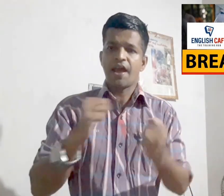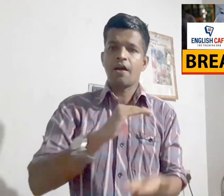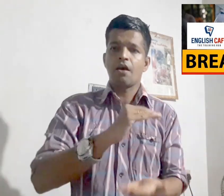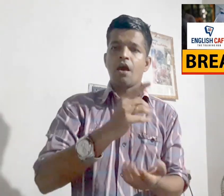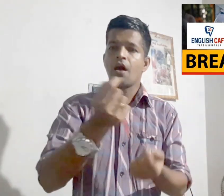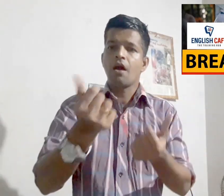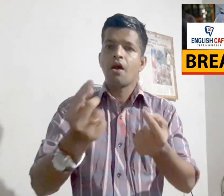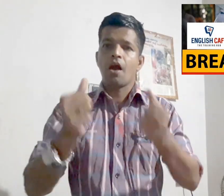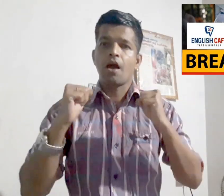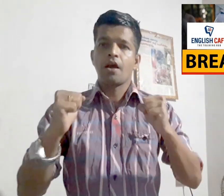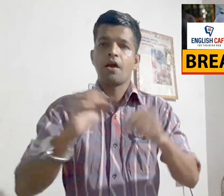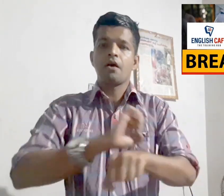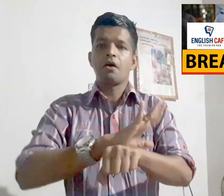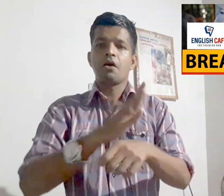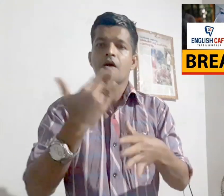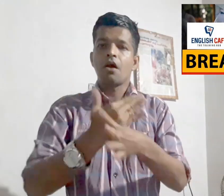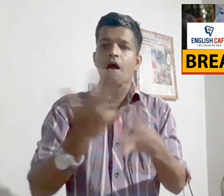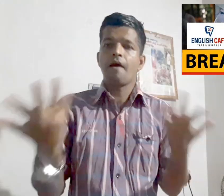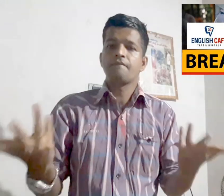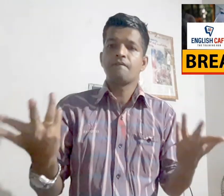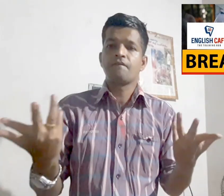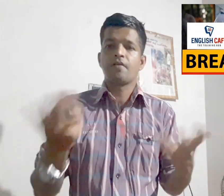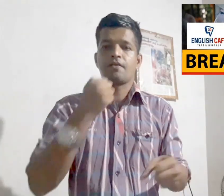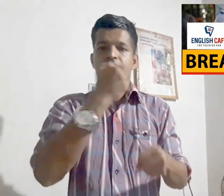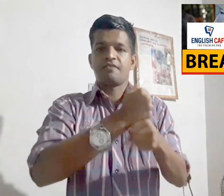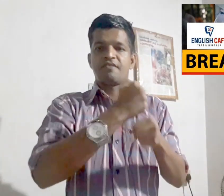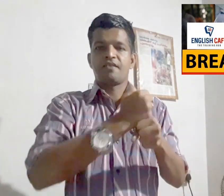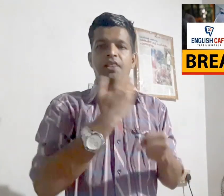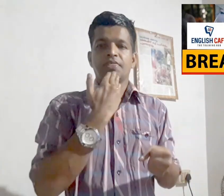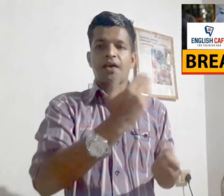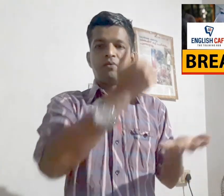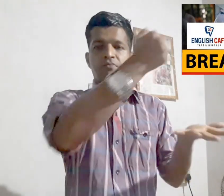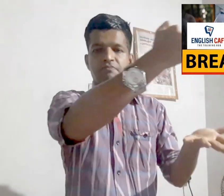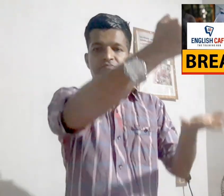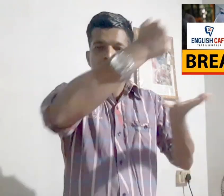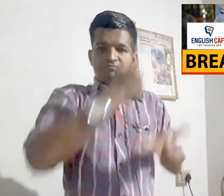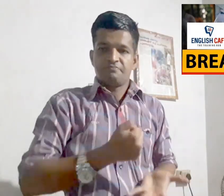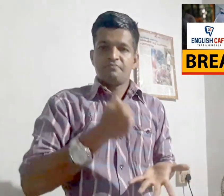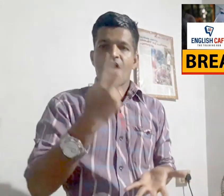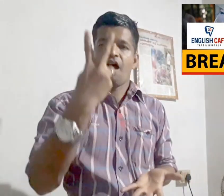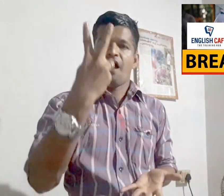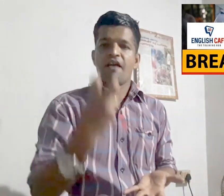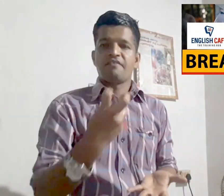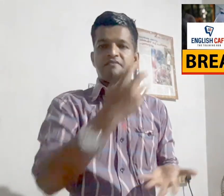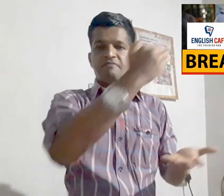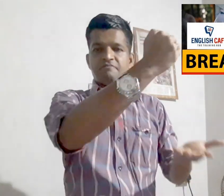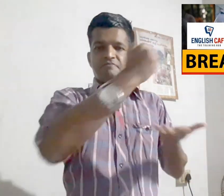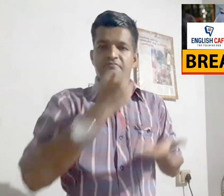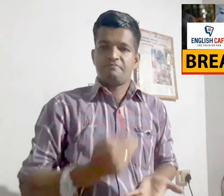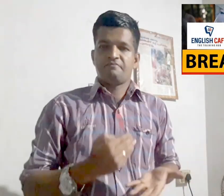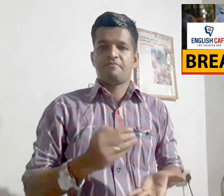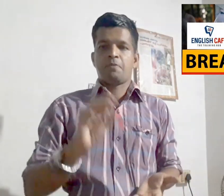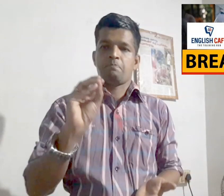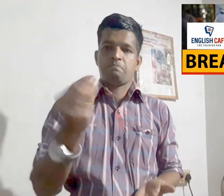നടപടികളെന്നും തെറ്റിദ്ധാരണ ഉണ്ടായതാകാം വിവാദത്തിന് കാരണമെന്നും മന്ത്രി പറഞ്ഞു കൂടുതൽ വ്യക്തത വരുത്തിയ പുതിയ ഉത്തരവ് ഉടൻ പുറത്തിറക്കും